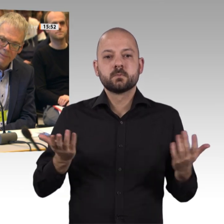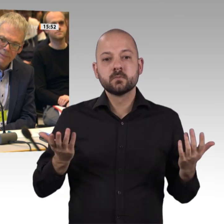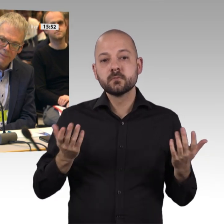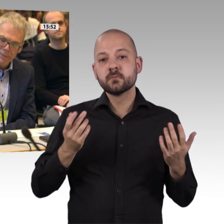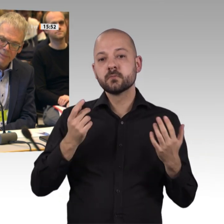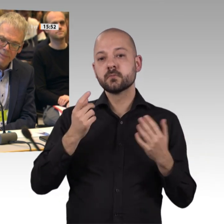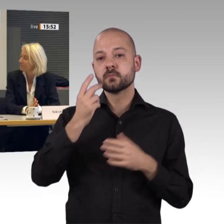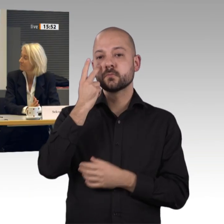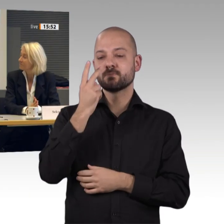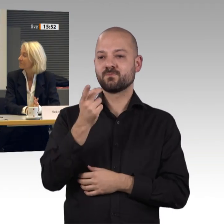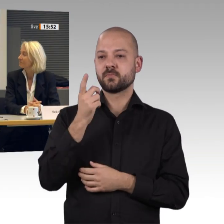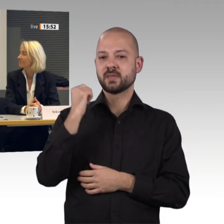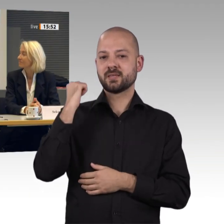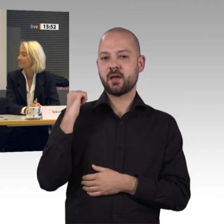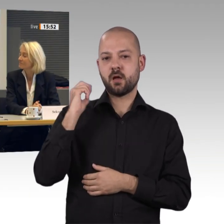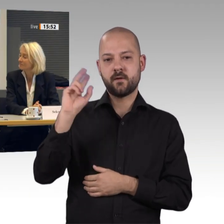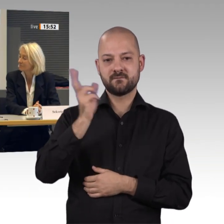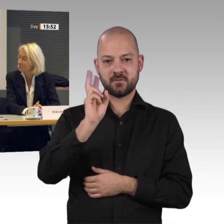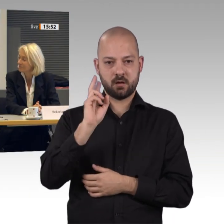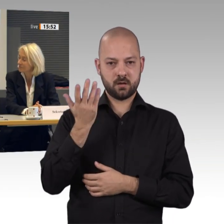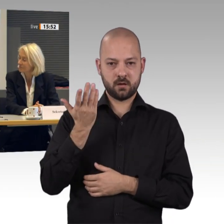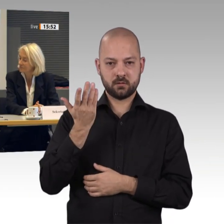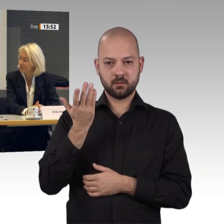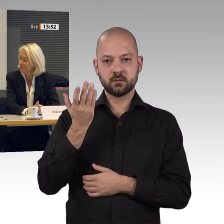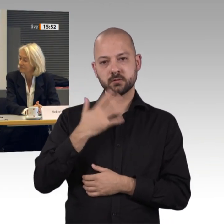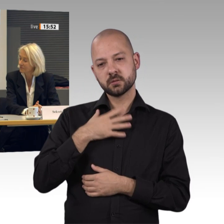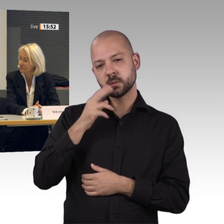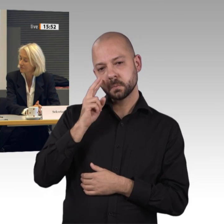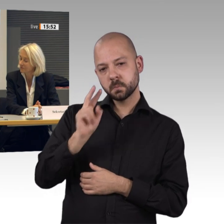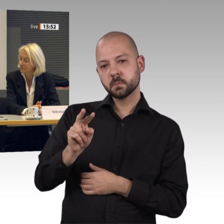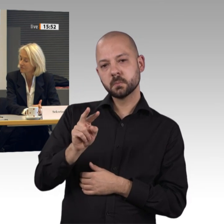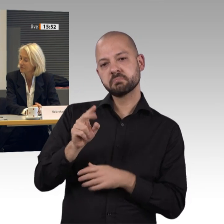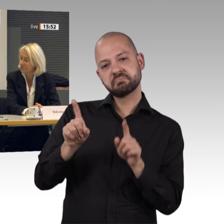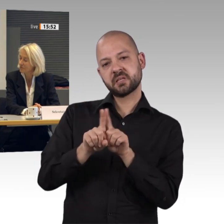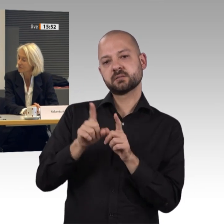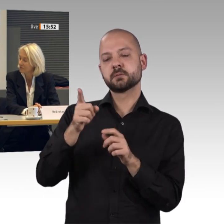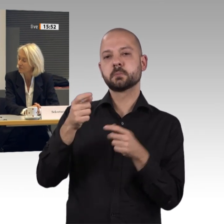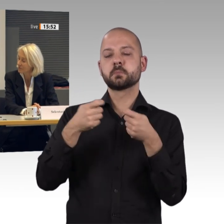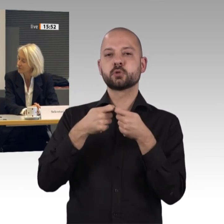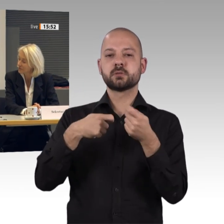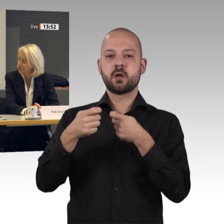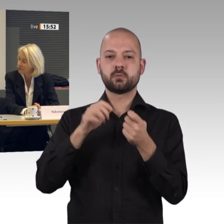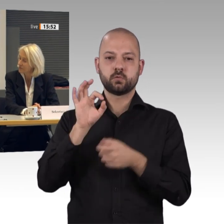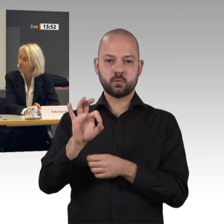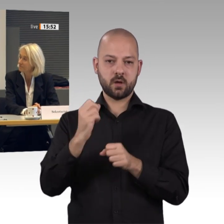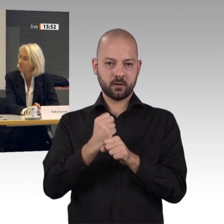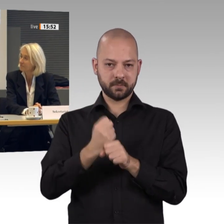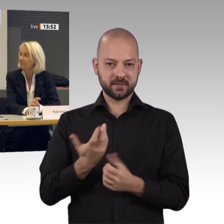könnte. Ja. Dankeschön, Frau Nier. Und damit mit dem Gongschlag wechselt das Fragerecht zur Fraktion der AfD. Herr